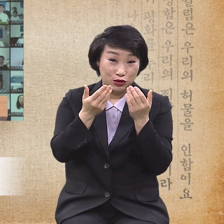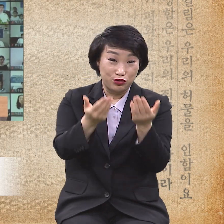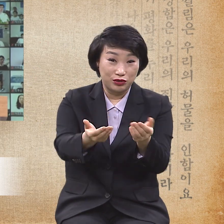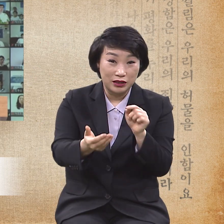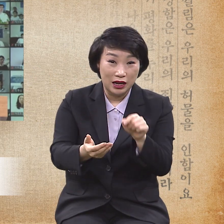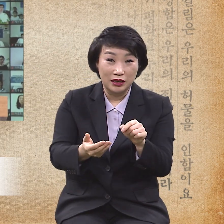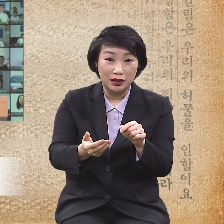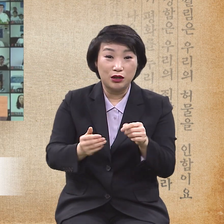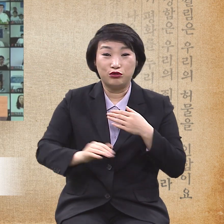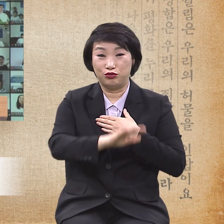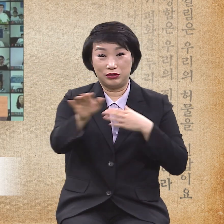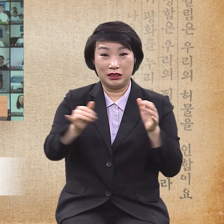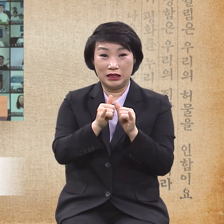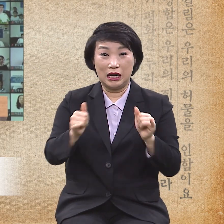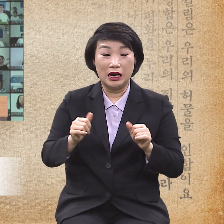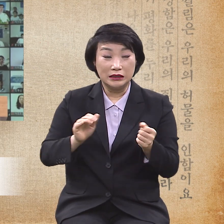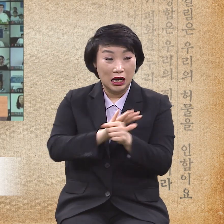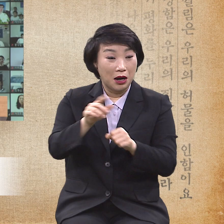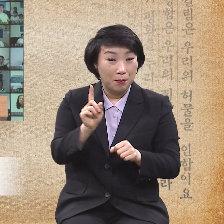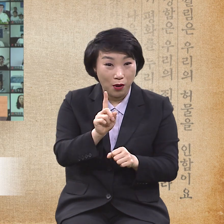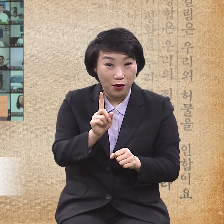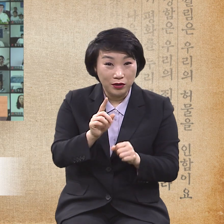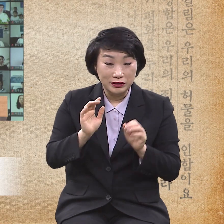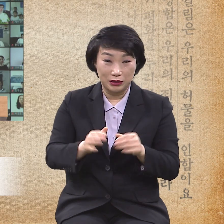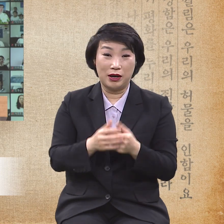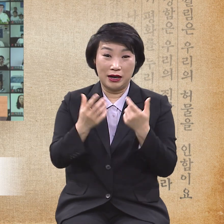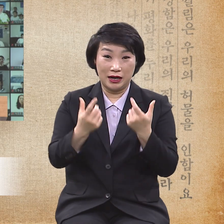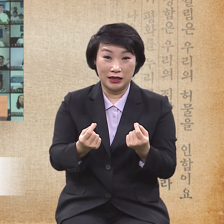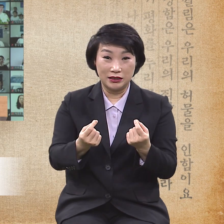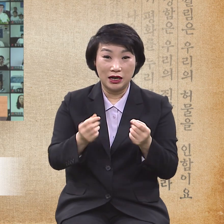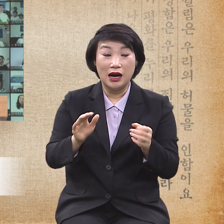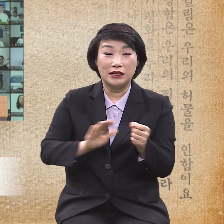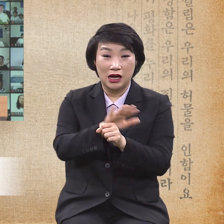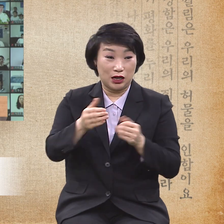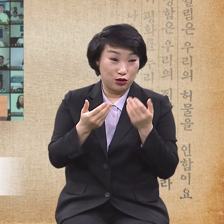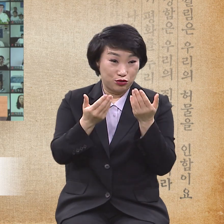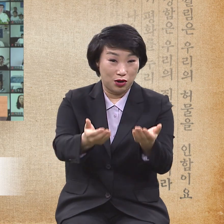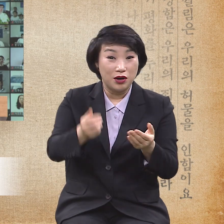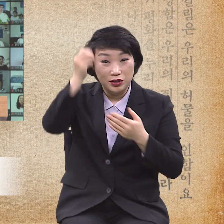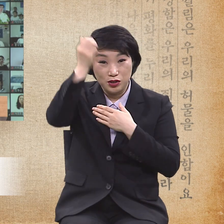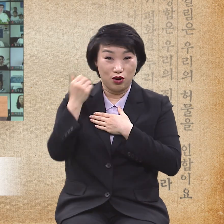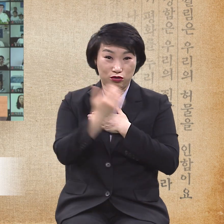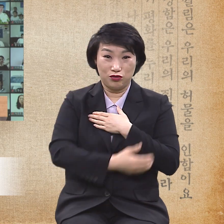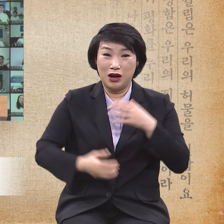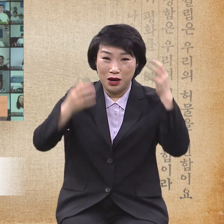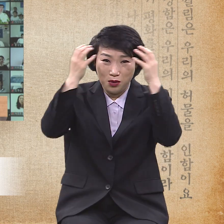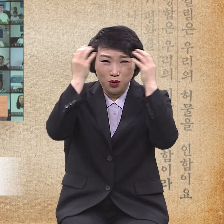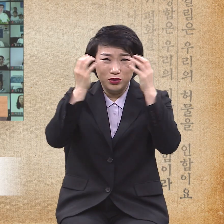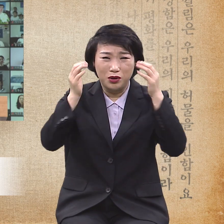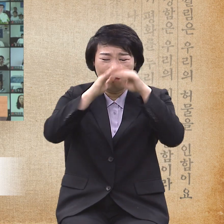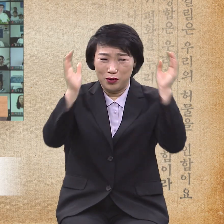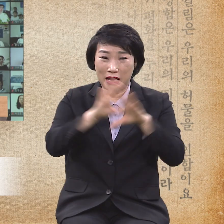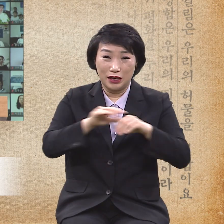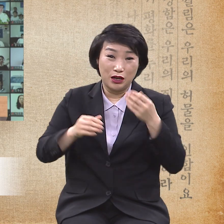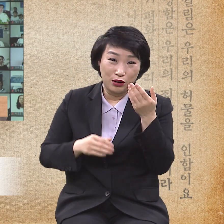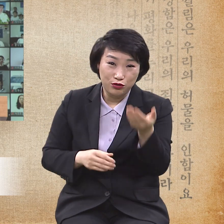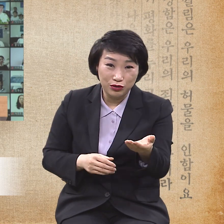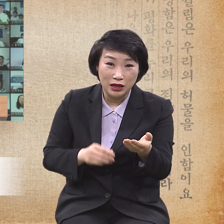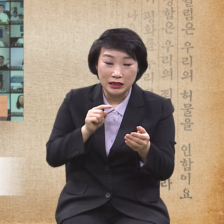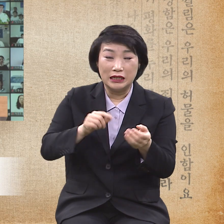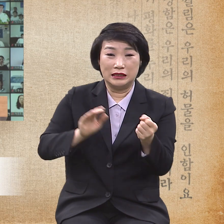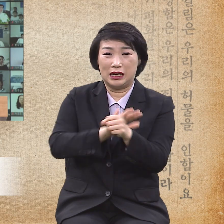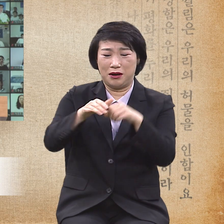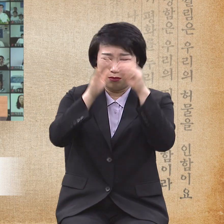사랑하겠다는, 우리 인류를 어떻게 사랑하겠다는, 어떻게 사랑해서 영육간의 고통을 해결해 주시겠다는